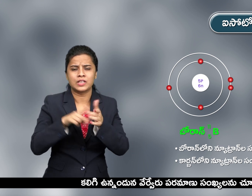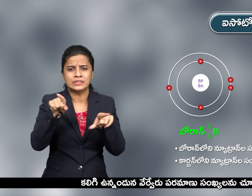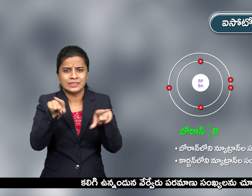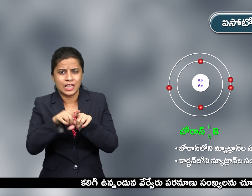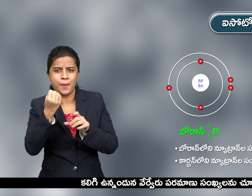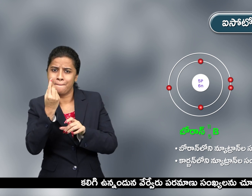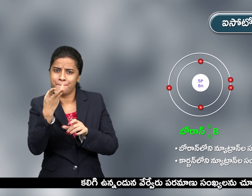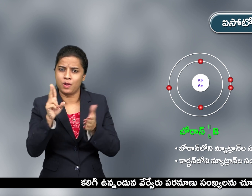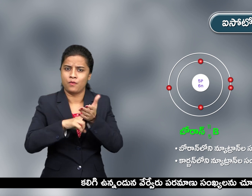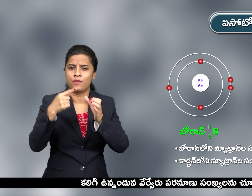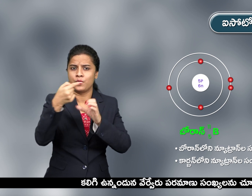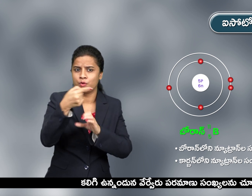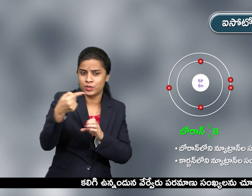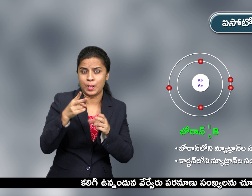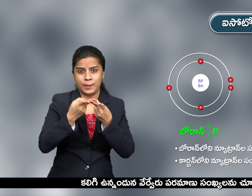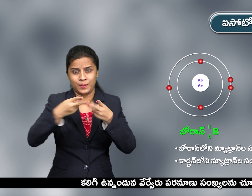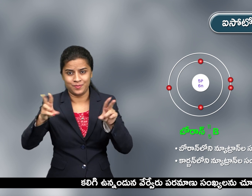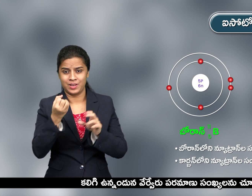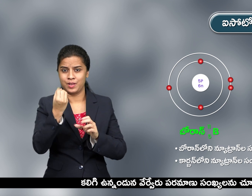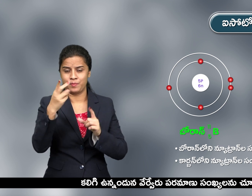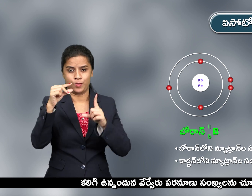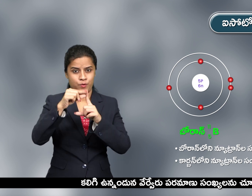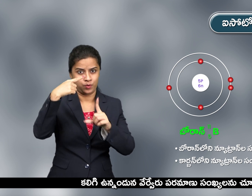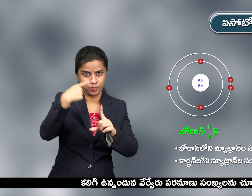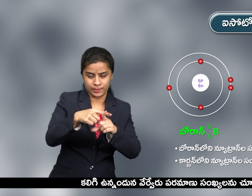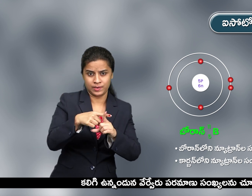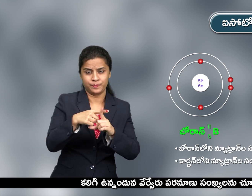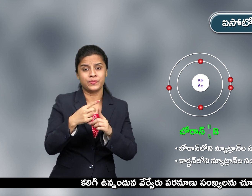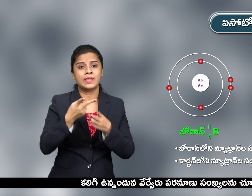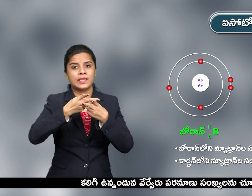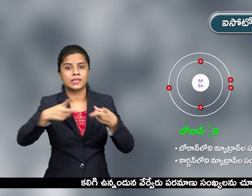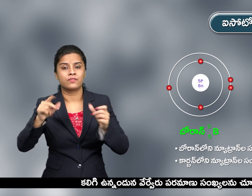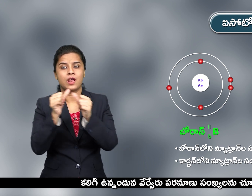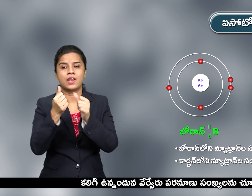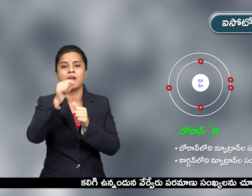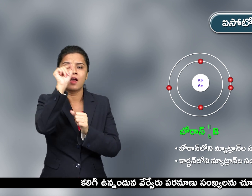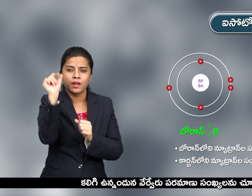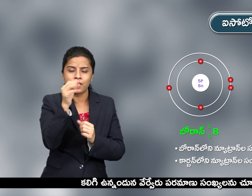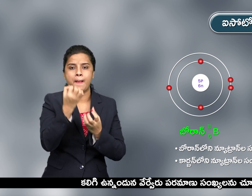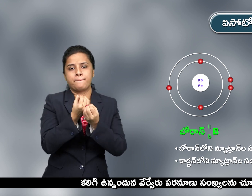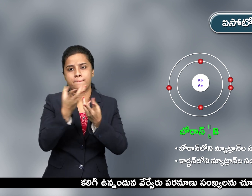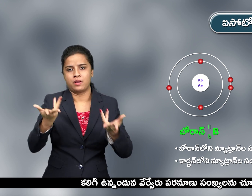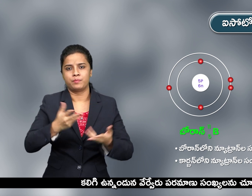సంఖ్యను కలిగి ఉన్నందున వేర్వేరు పరమాణు సంఖ్యలను చూడవచ్చు.